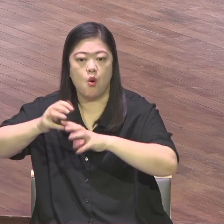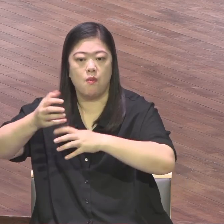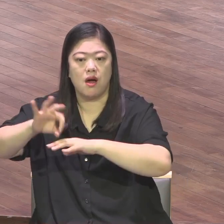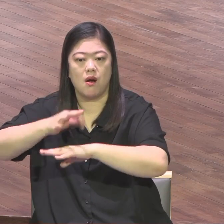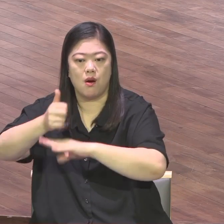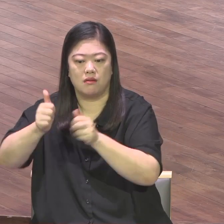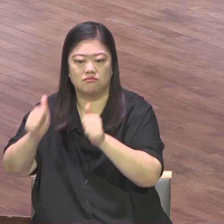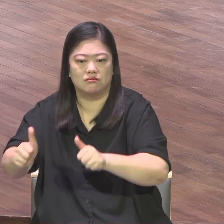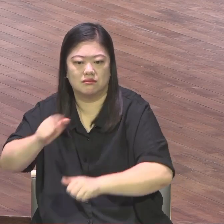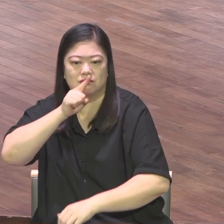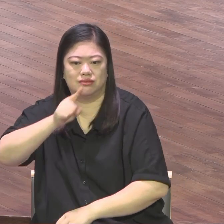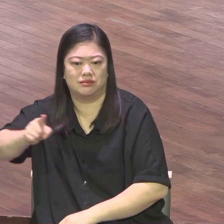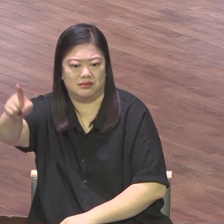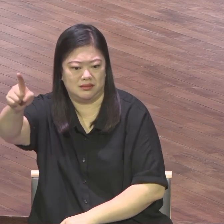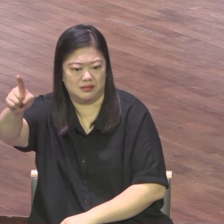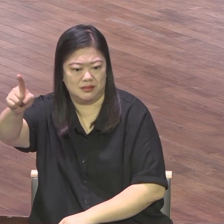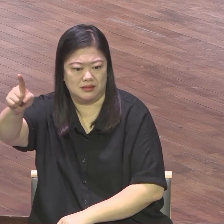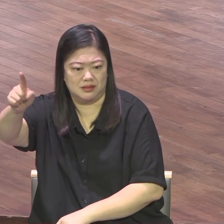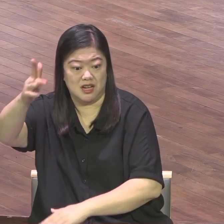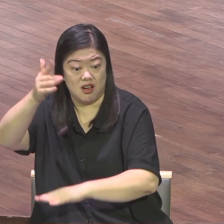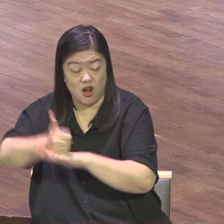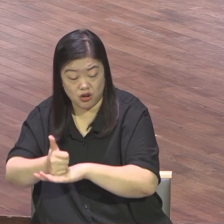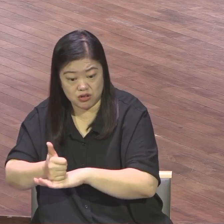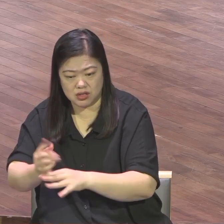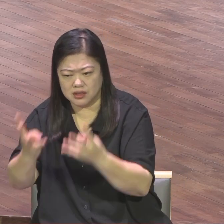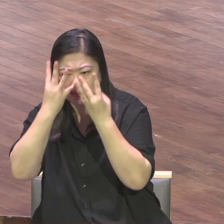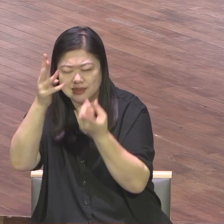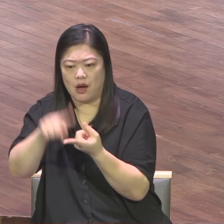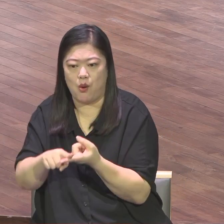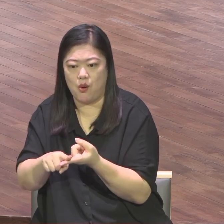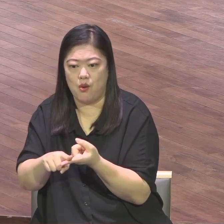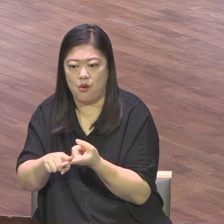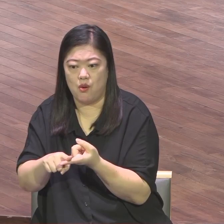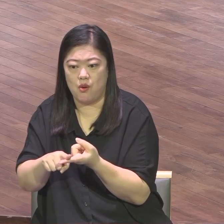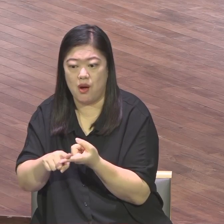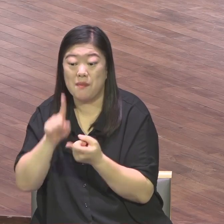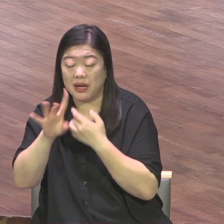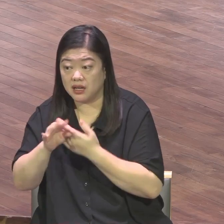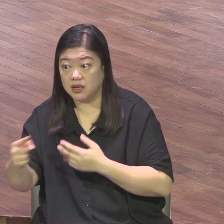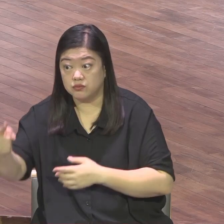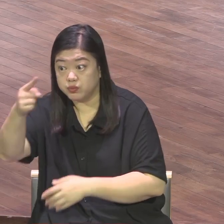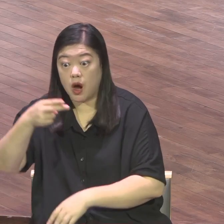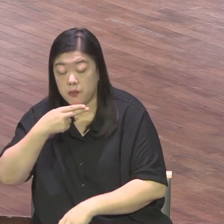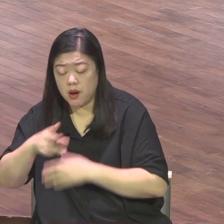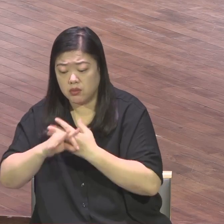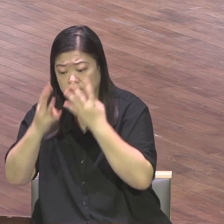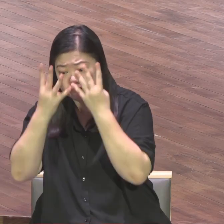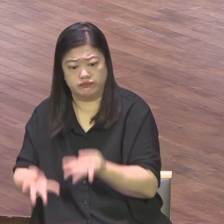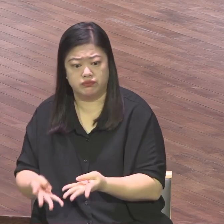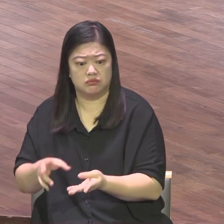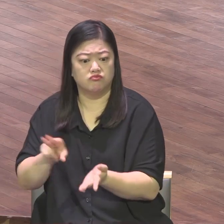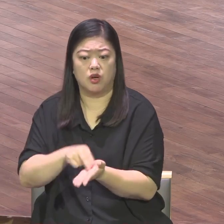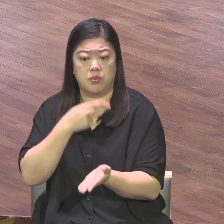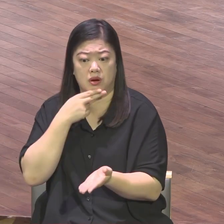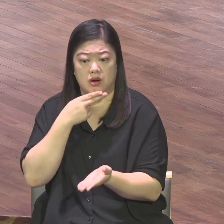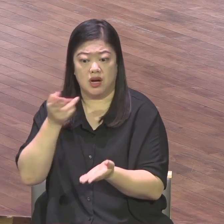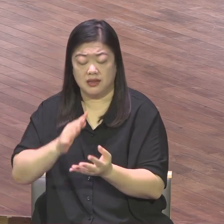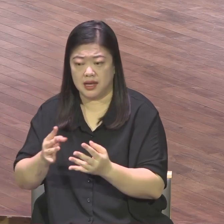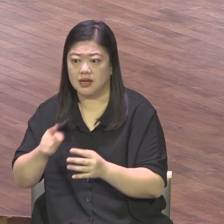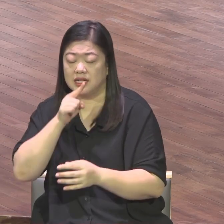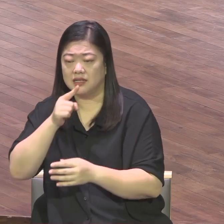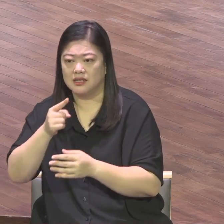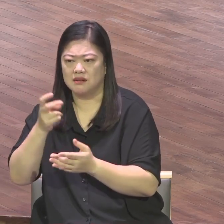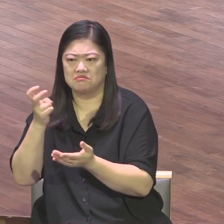CVDIP 망대를 세우는 거예요. 바울의 이 지금 계기요. 바울이 예수님부터 받은 언약이 뭐예요? 커버넌트 C입니다.